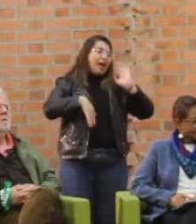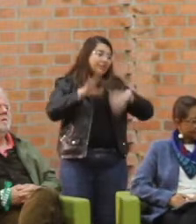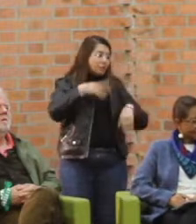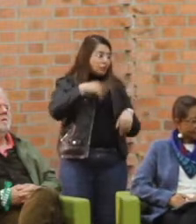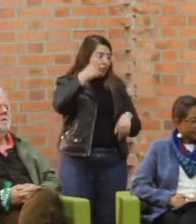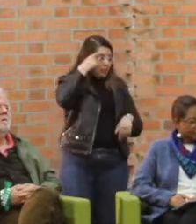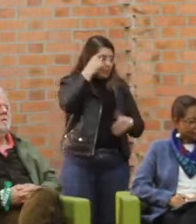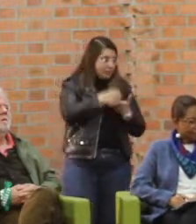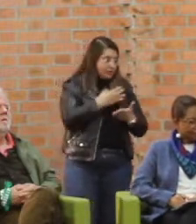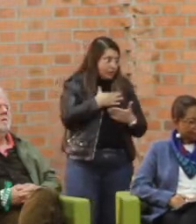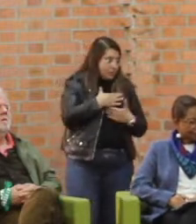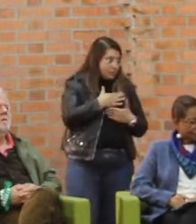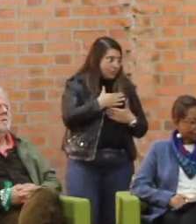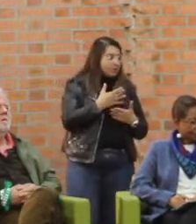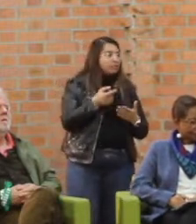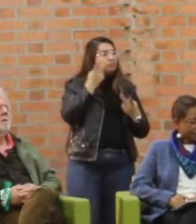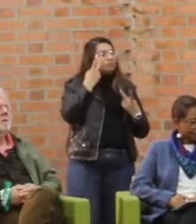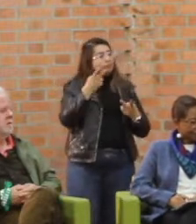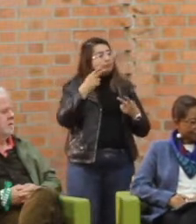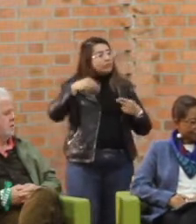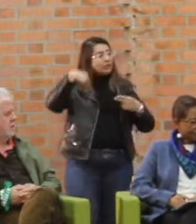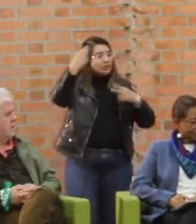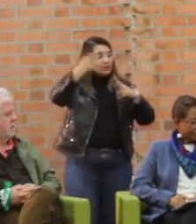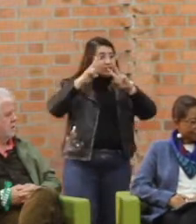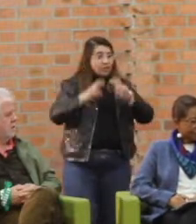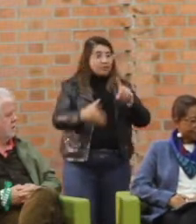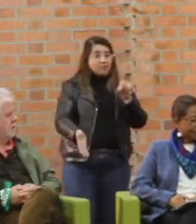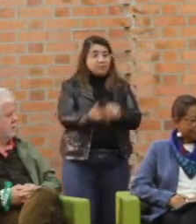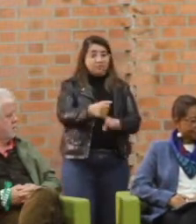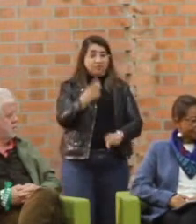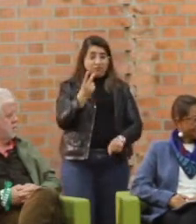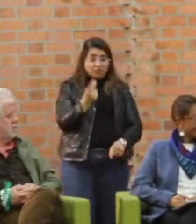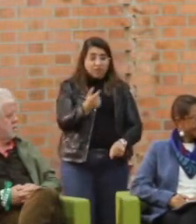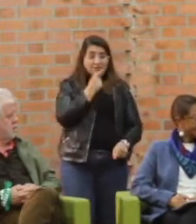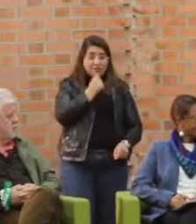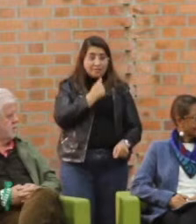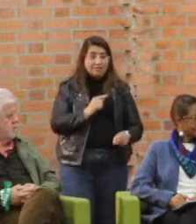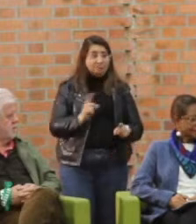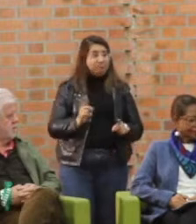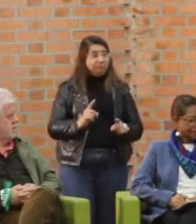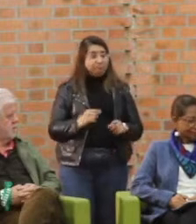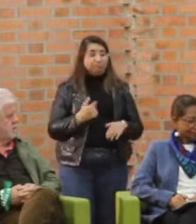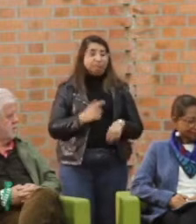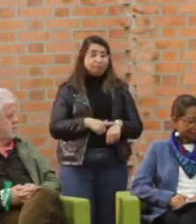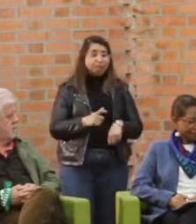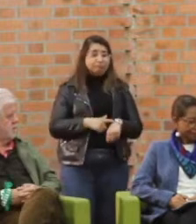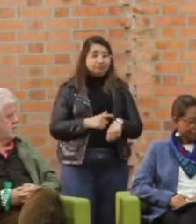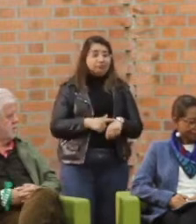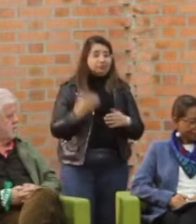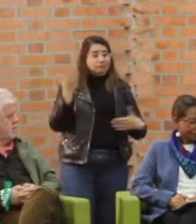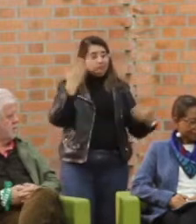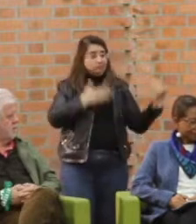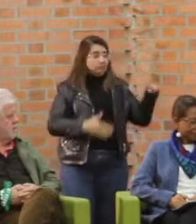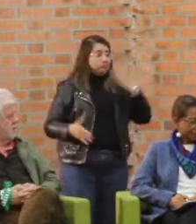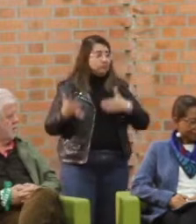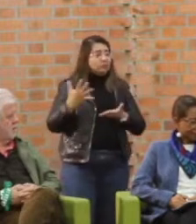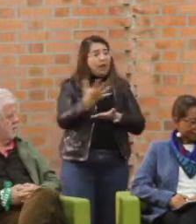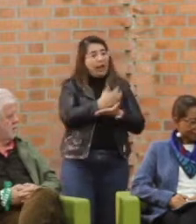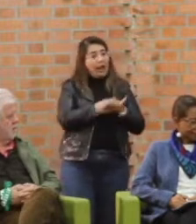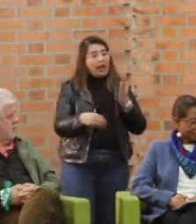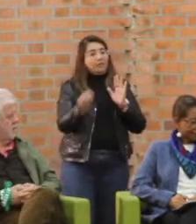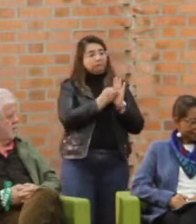que para la investigación histórica No es tan fácil así como creo que es estratégico y lo dije antes que es como fundamental